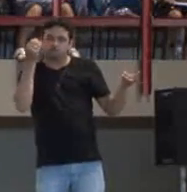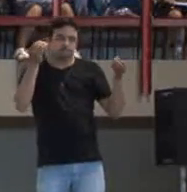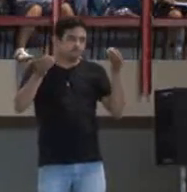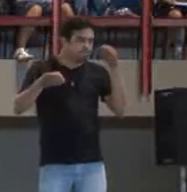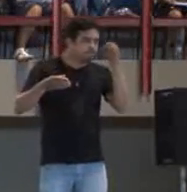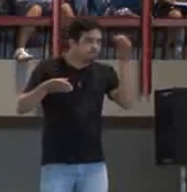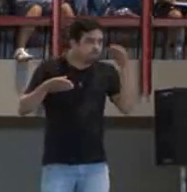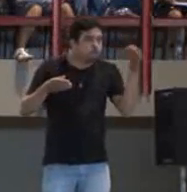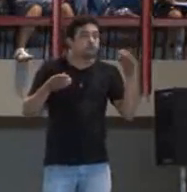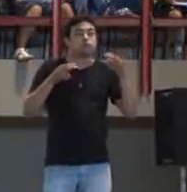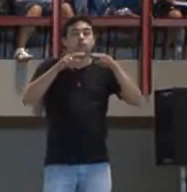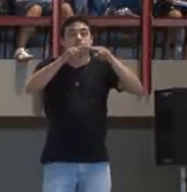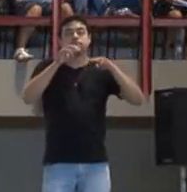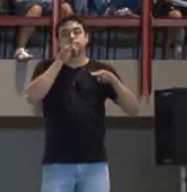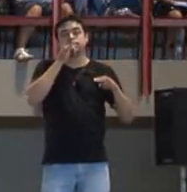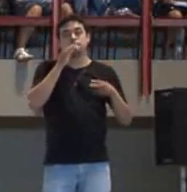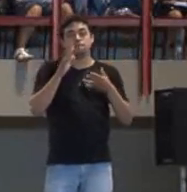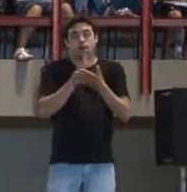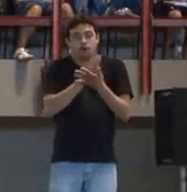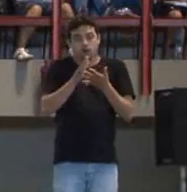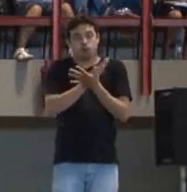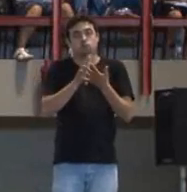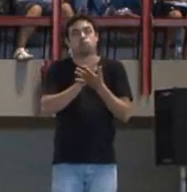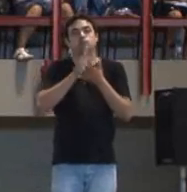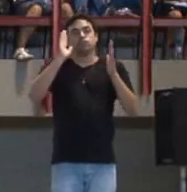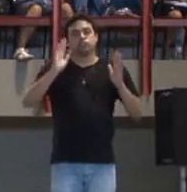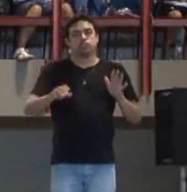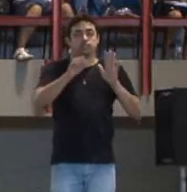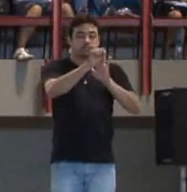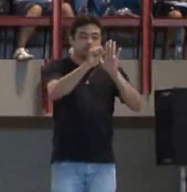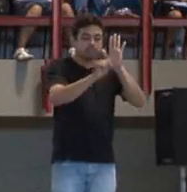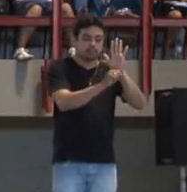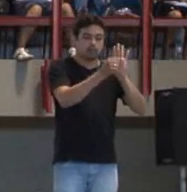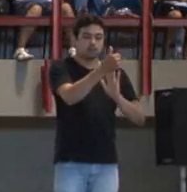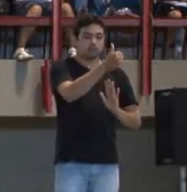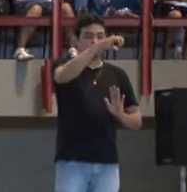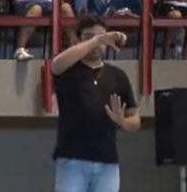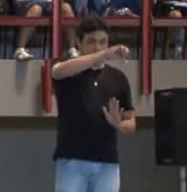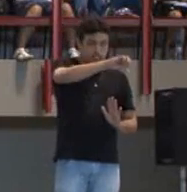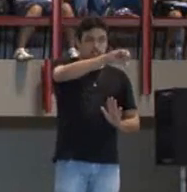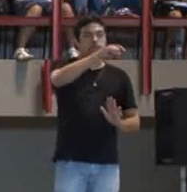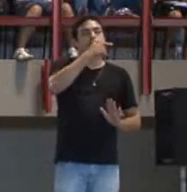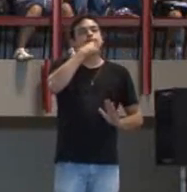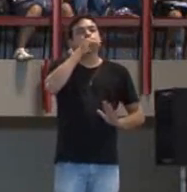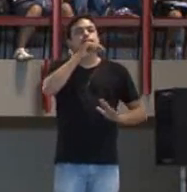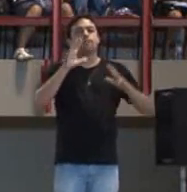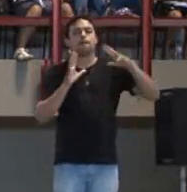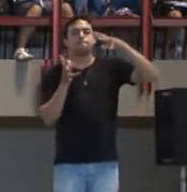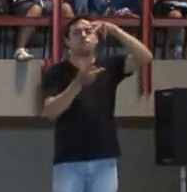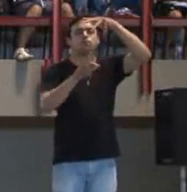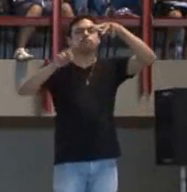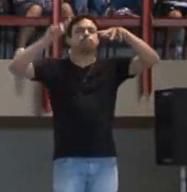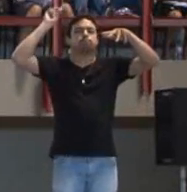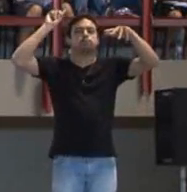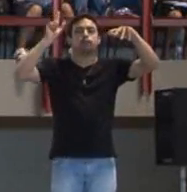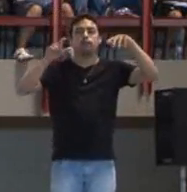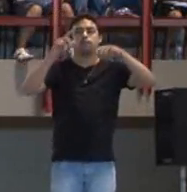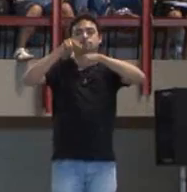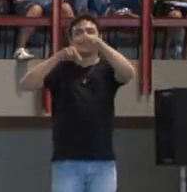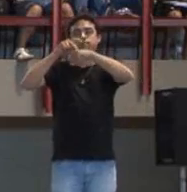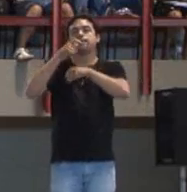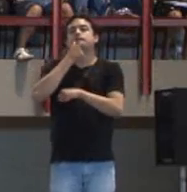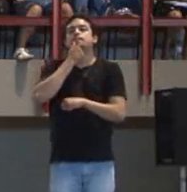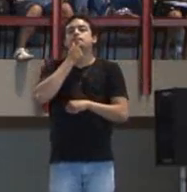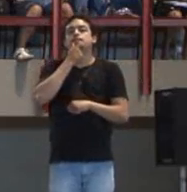alguns historiadores definem começou já no século X Quem era a ordem mundial na época a Inglaterra a